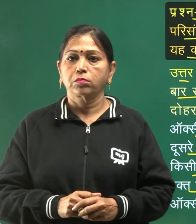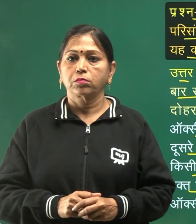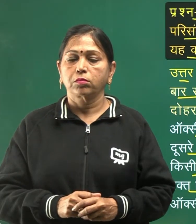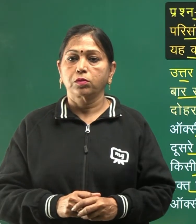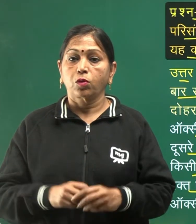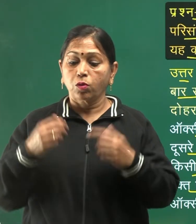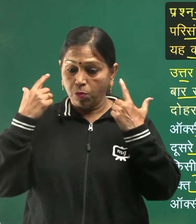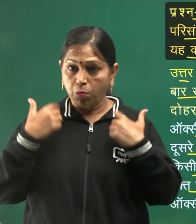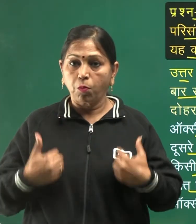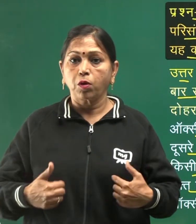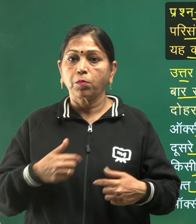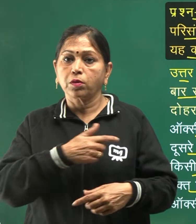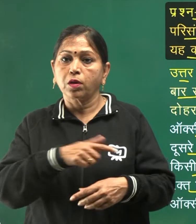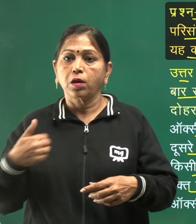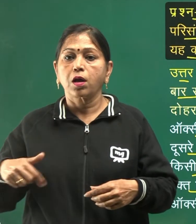अंगों को